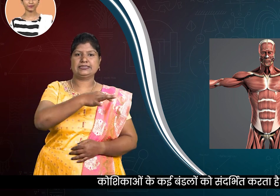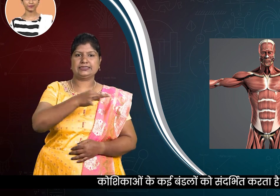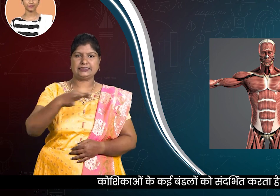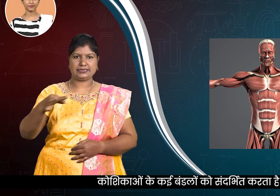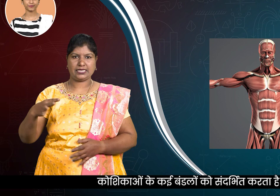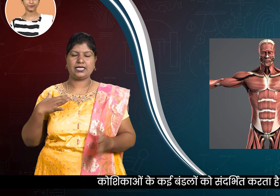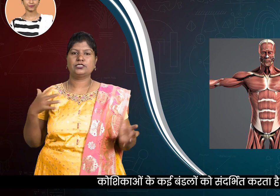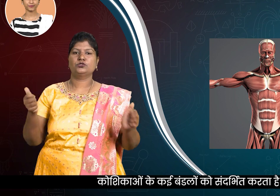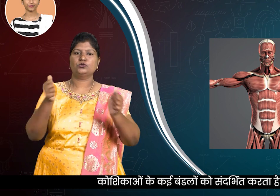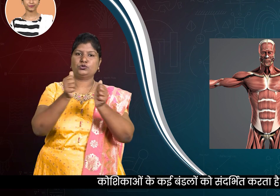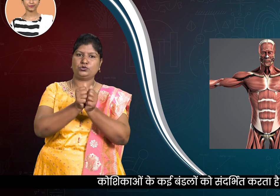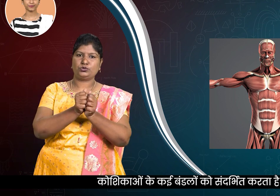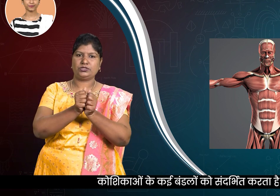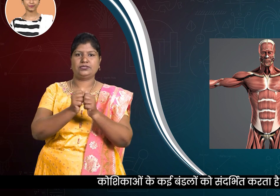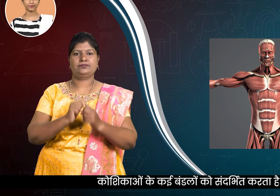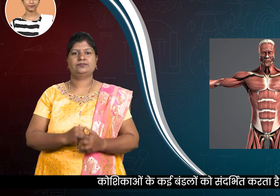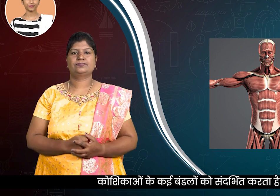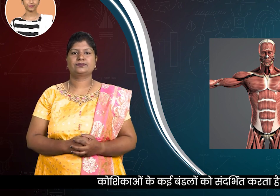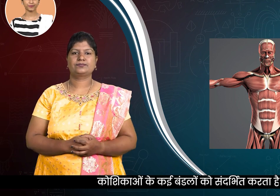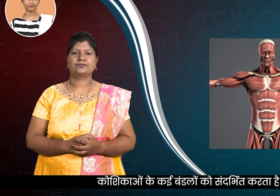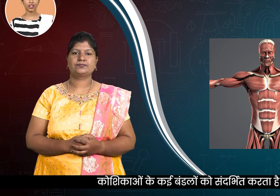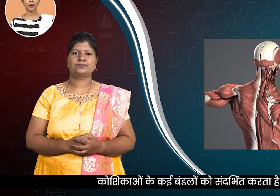है।